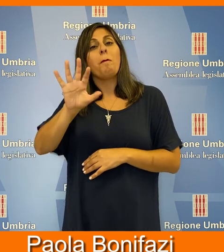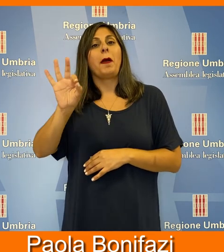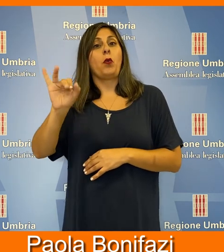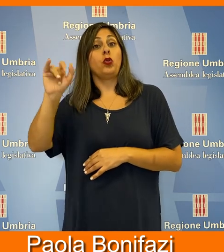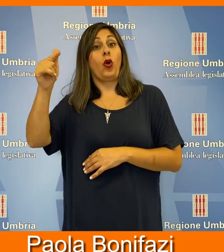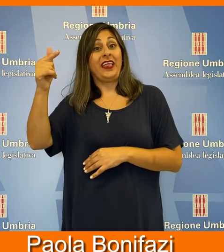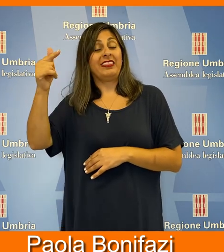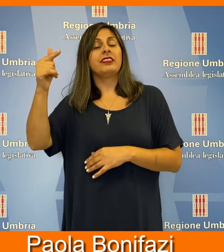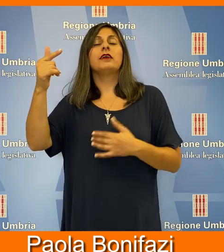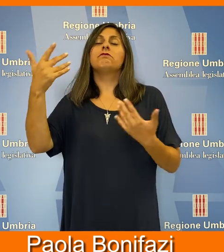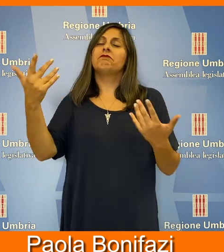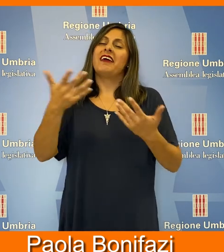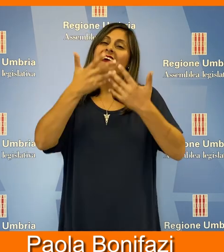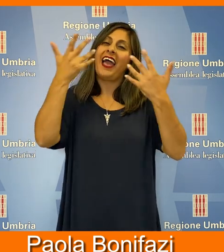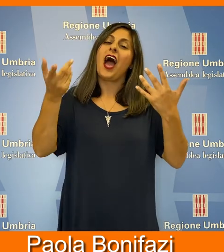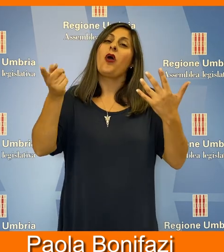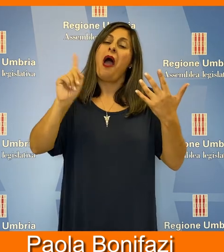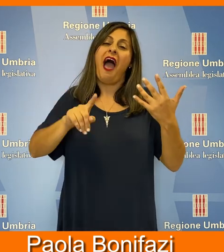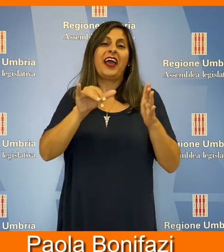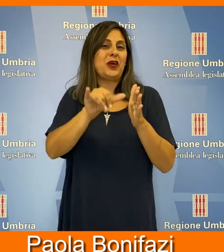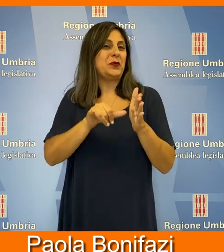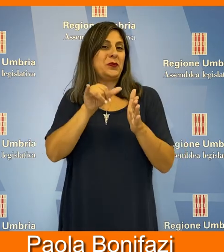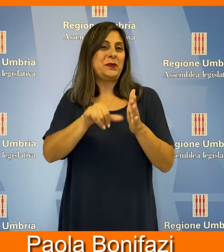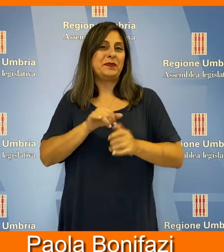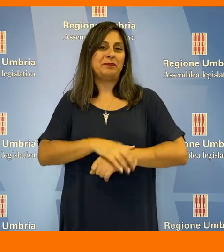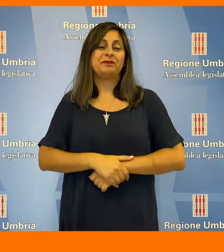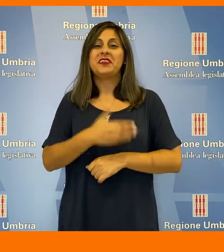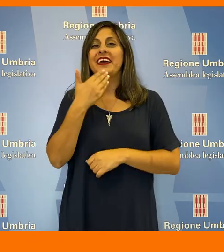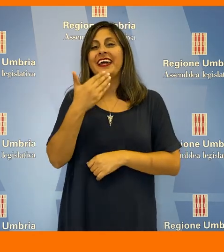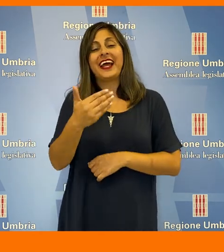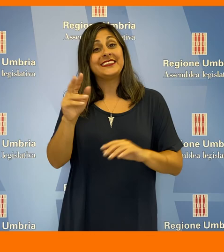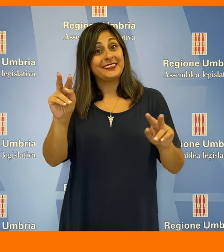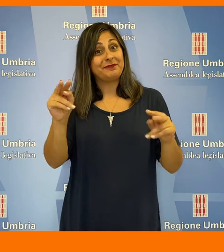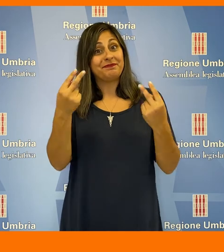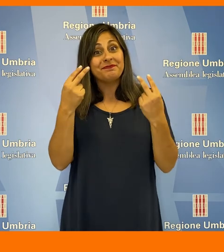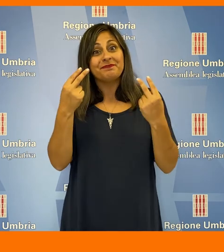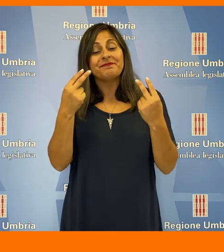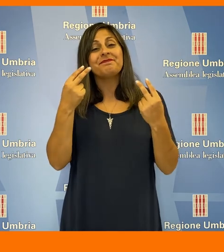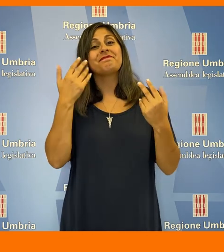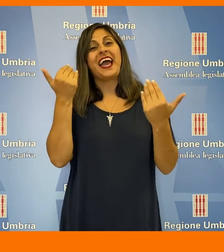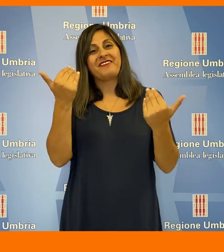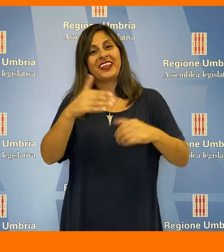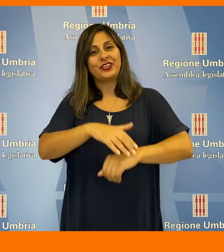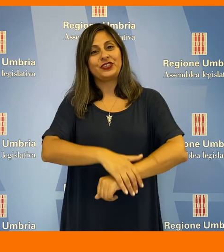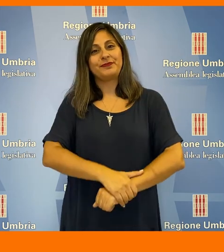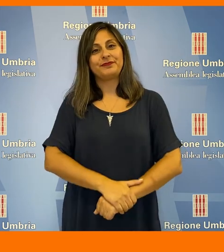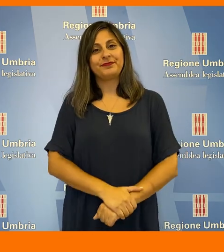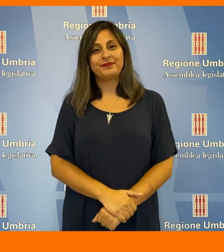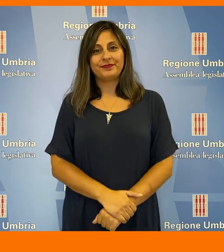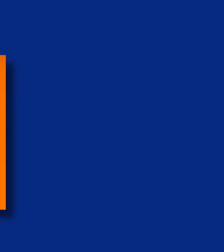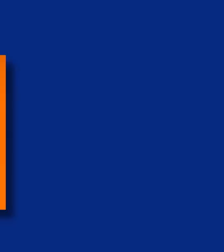consiglio.regione.umbria.it e naturalmente anche su YouTube. Grazie per la vostra attenzione e arrivederci.